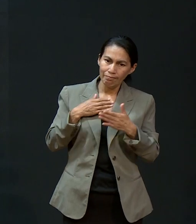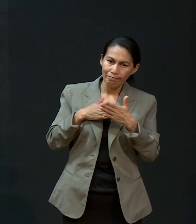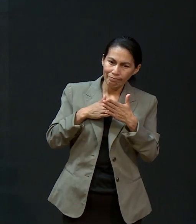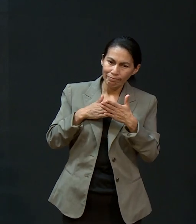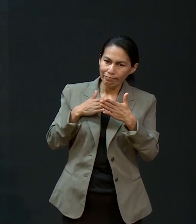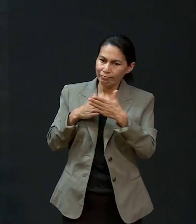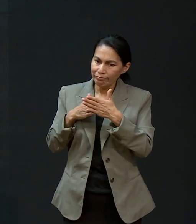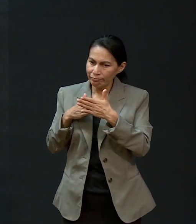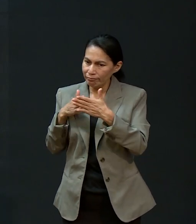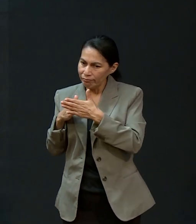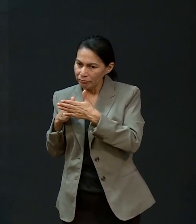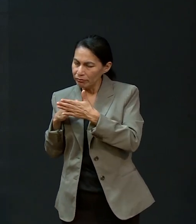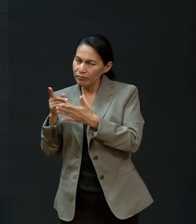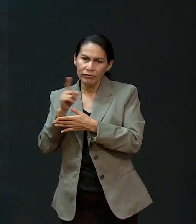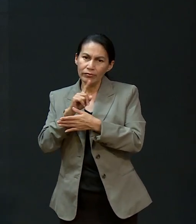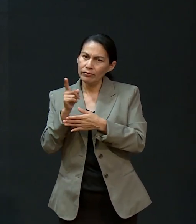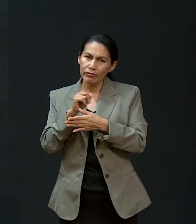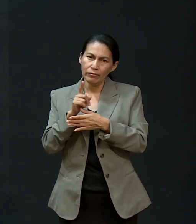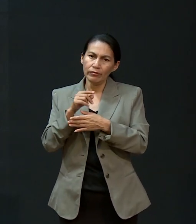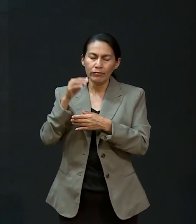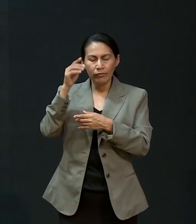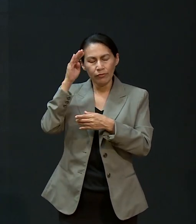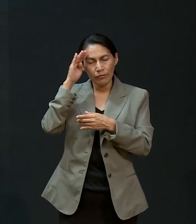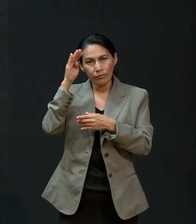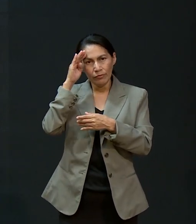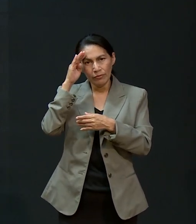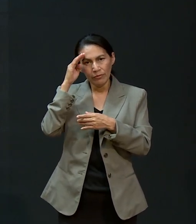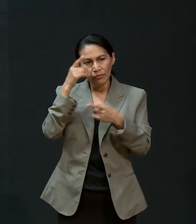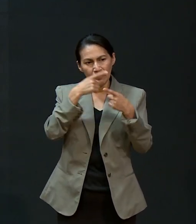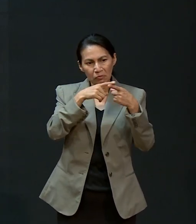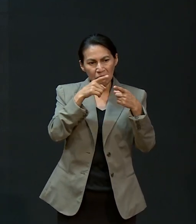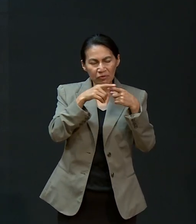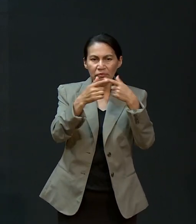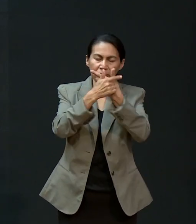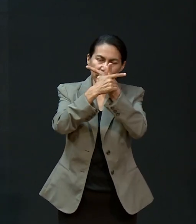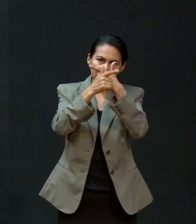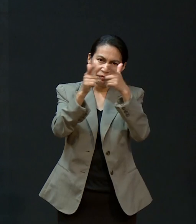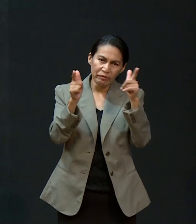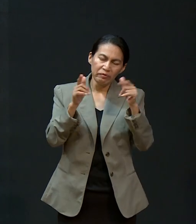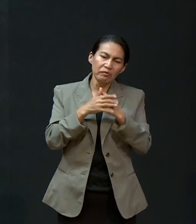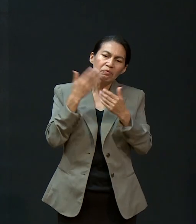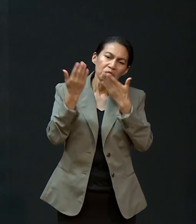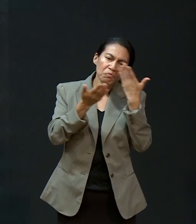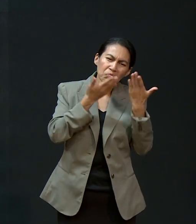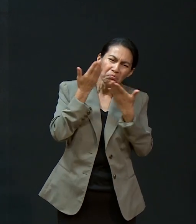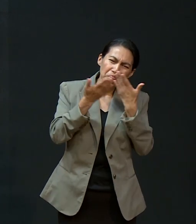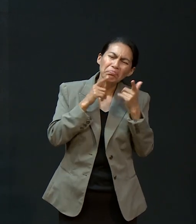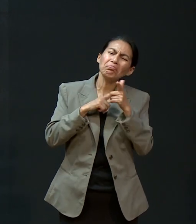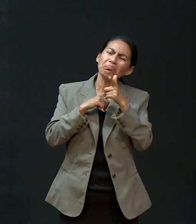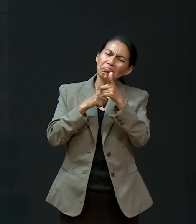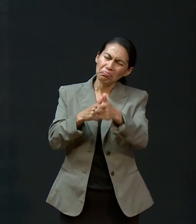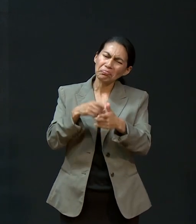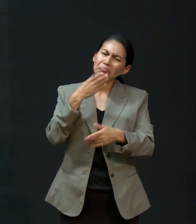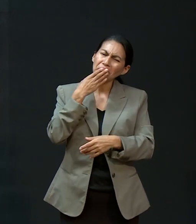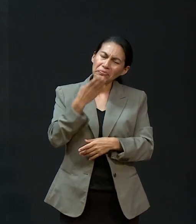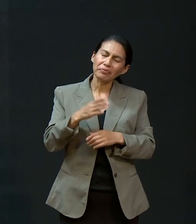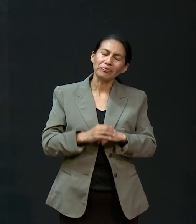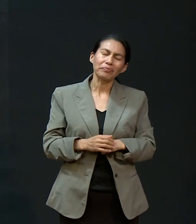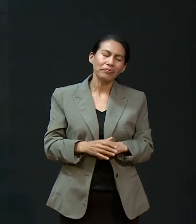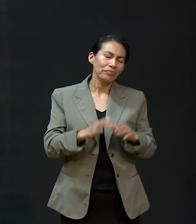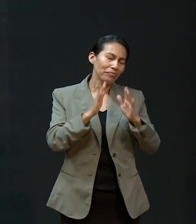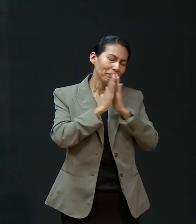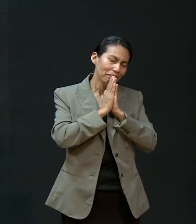como un obstáculo. Al contrario, creo que es una herramienta para que uno también pueda seguir sirviendo.